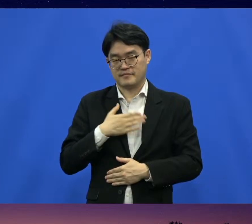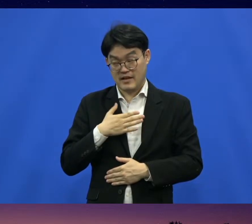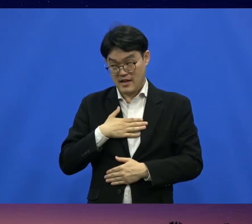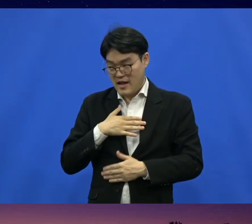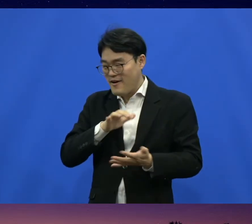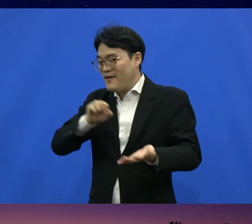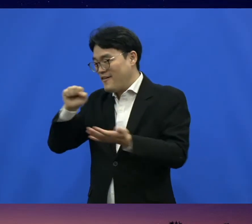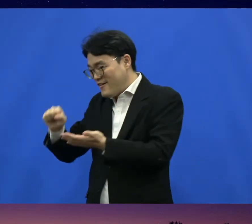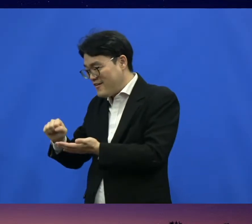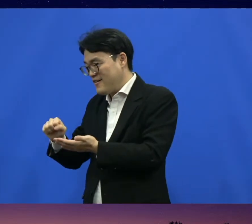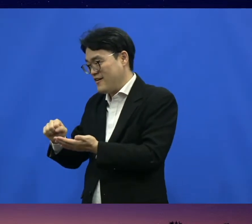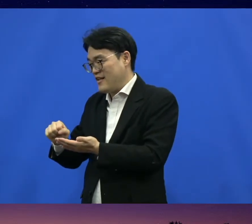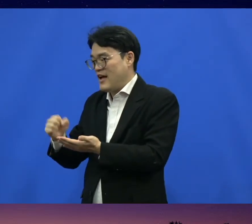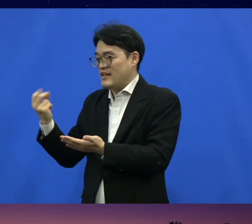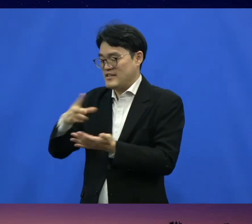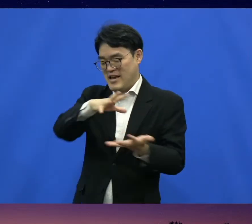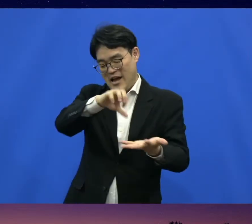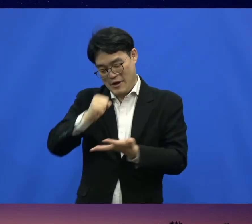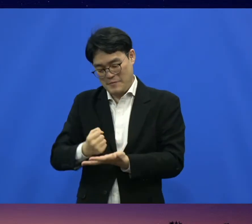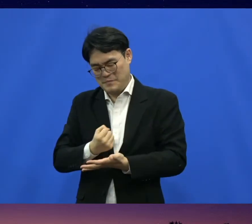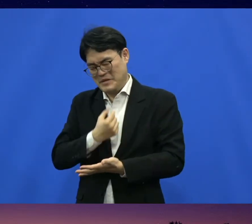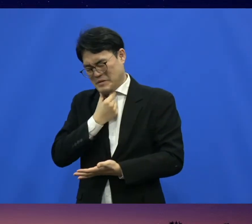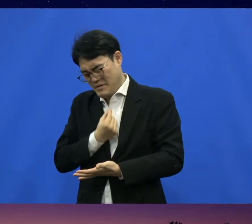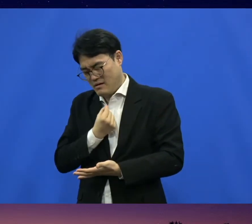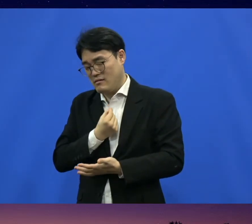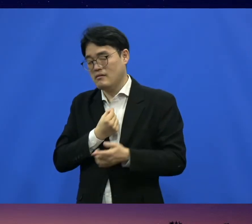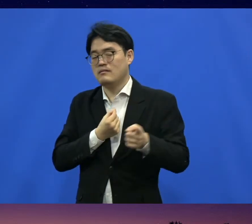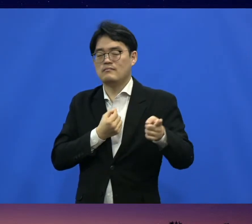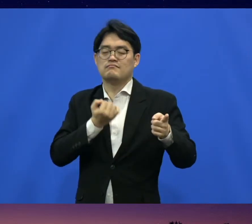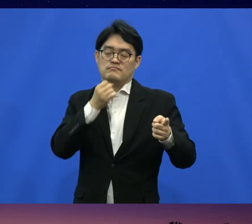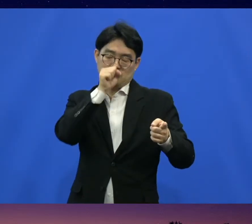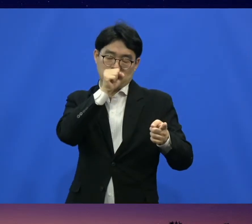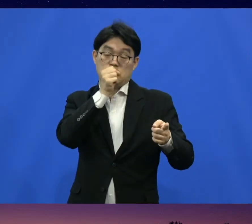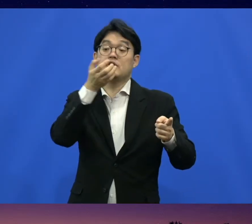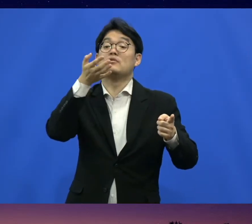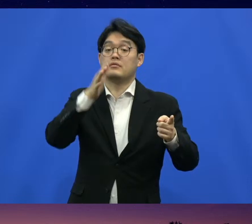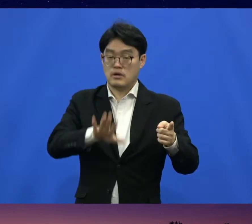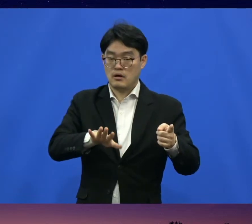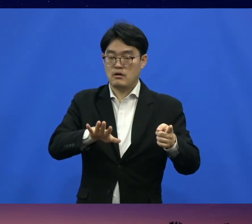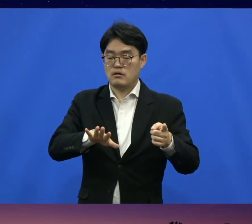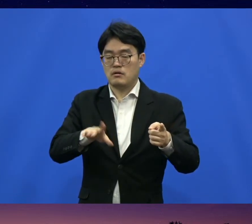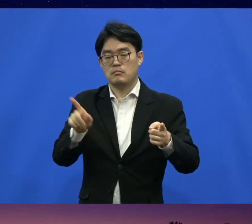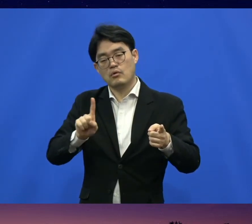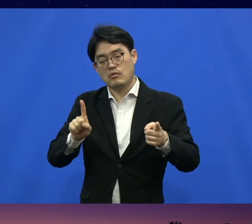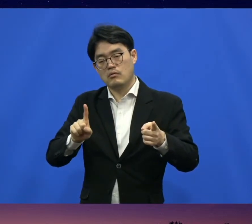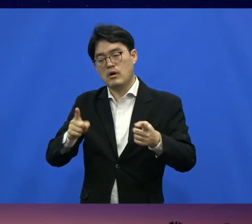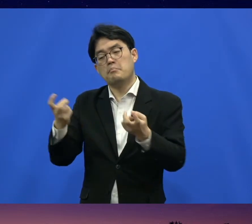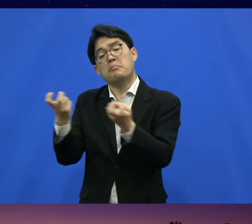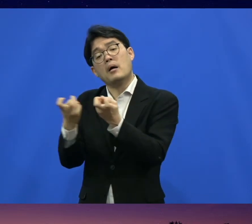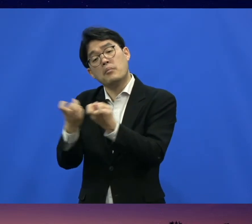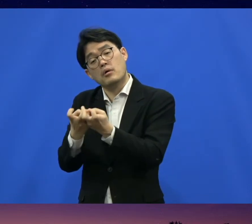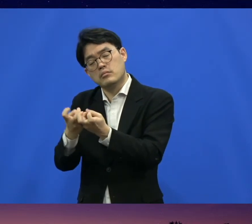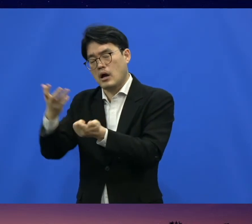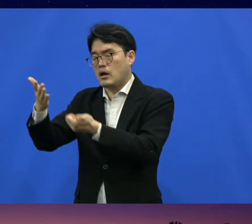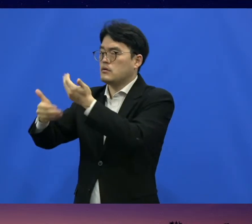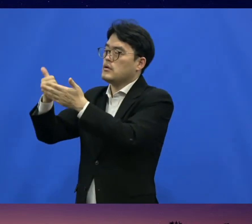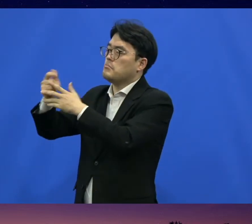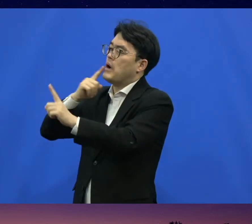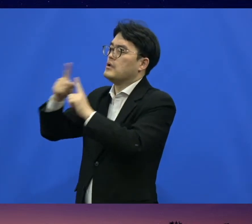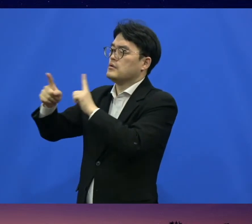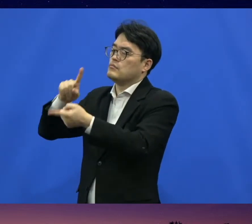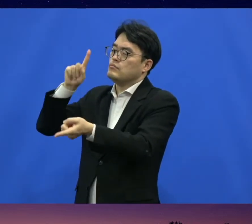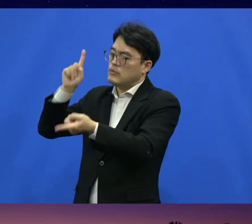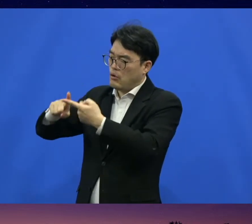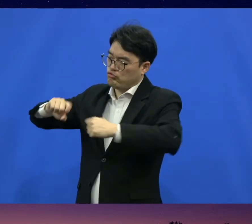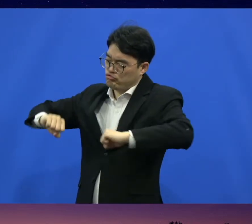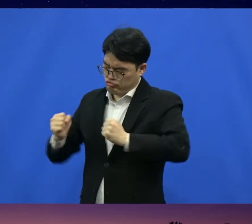그래서 우리가 항상 기억해야 되는 것은 뭐냐면 목적이 좋으면 방법도 좋아야 된다. 과정도 중요하다. 선한